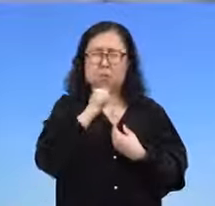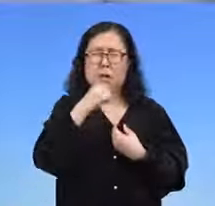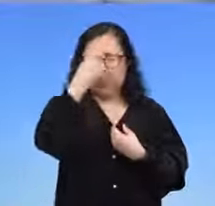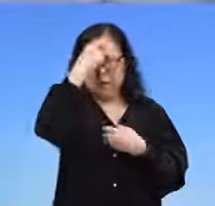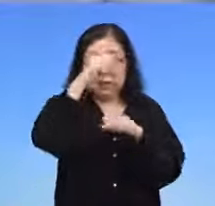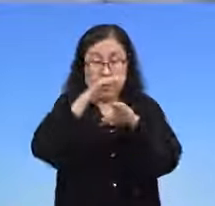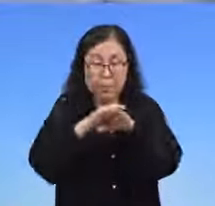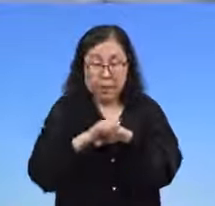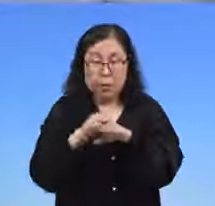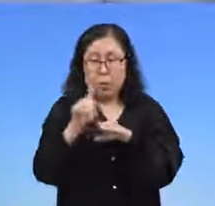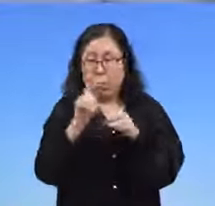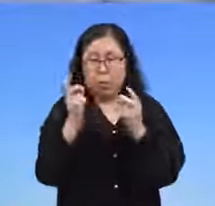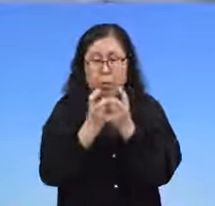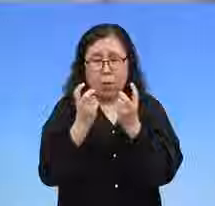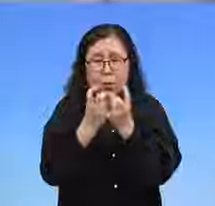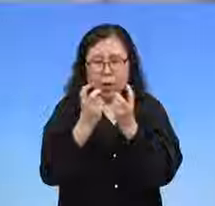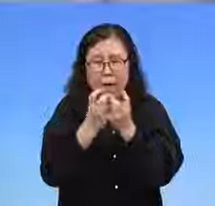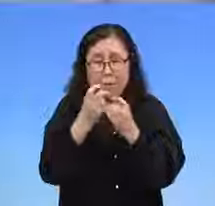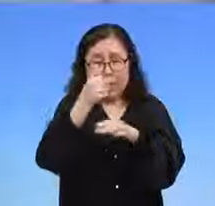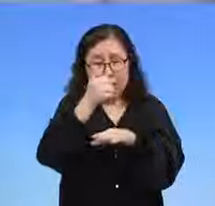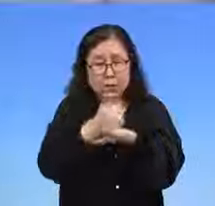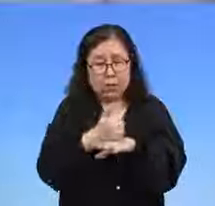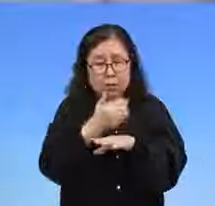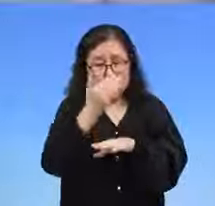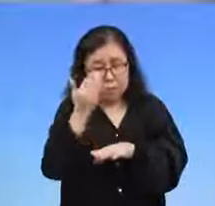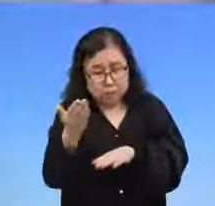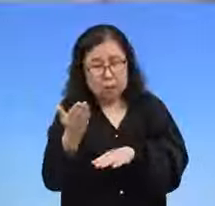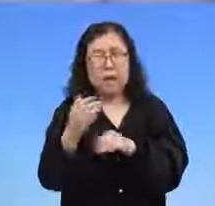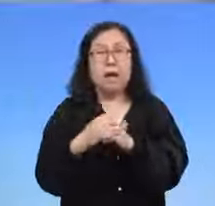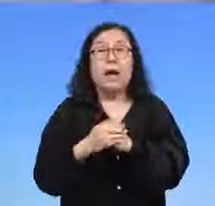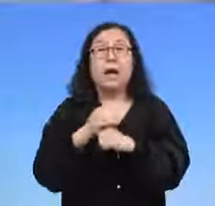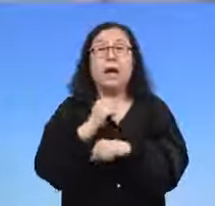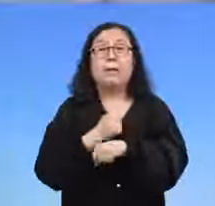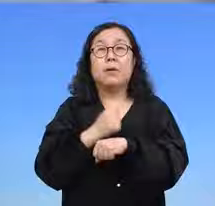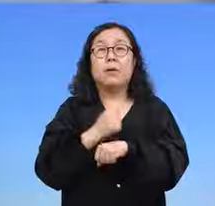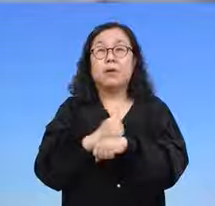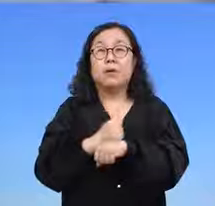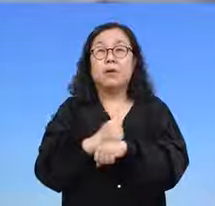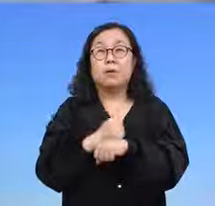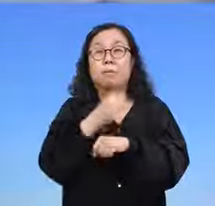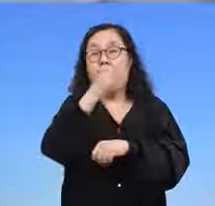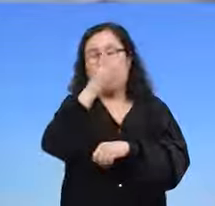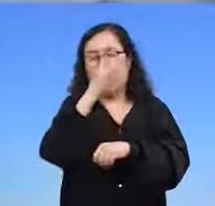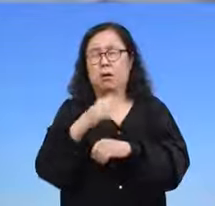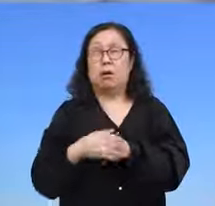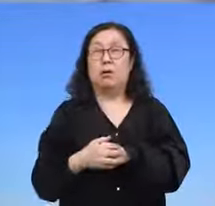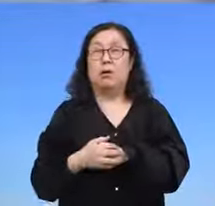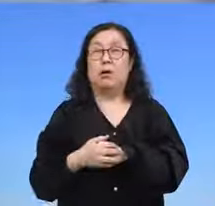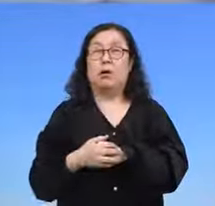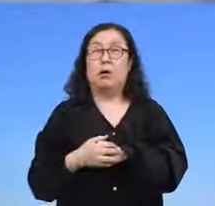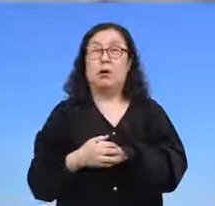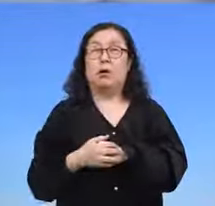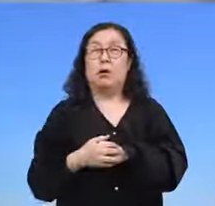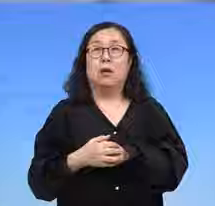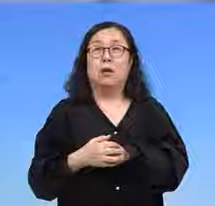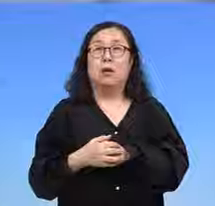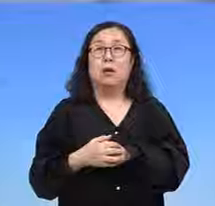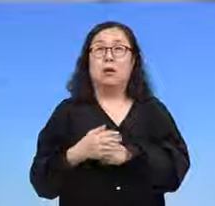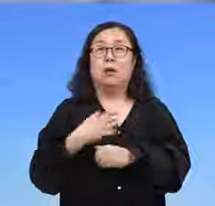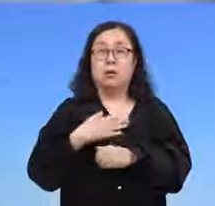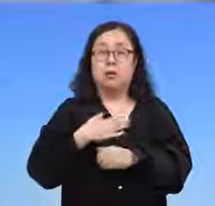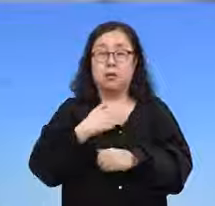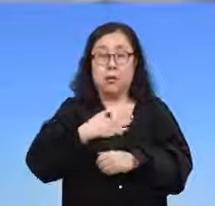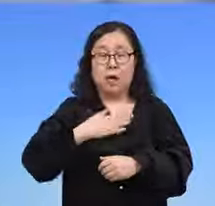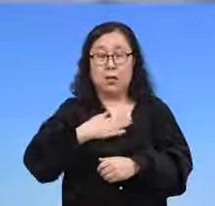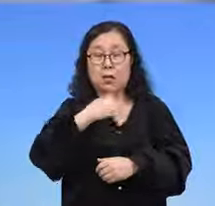내가 어떻게 마지막 예배로 드리냐, 그러면 저 바보 아닙니까? 여러분, 이 눈으로 보여지는 우리 목회자들은 7, 8명밖에 안